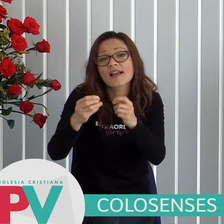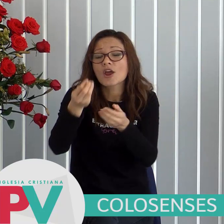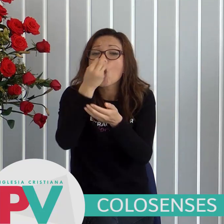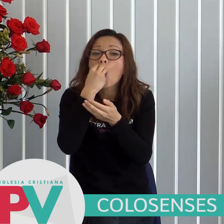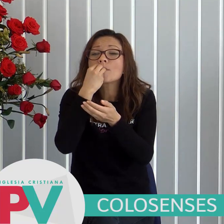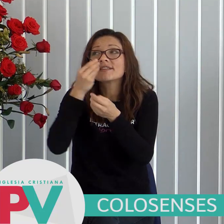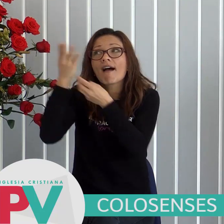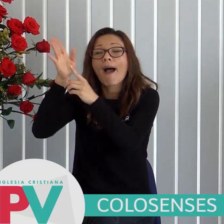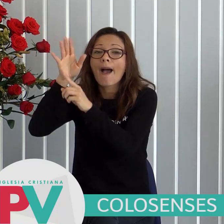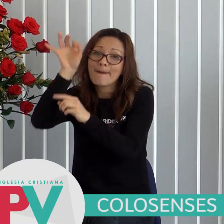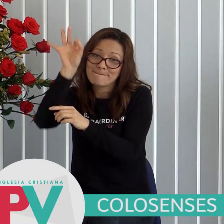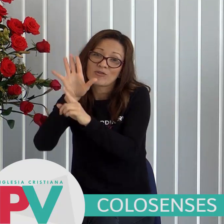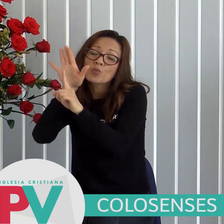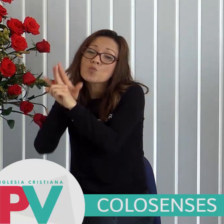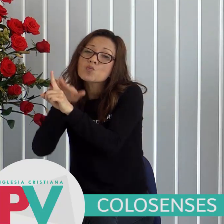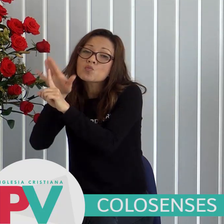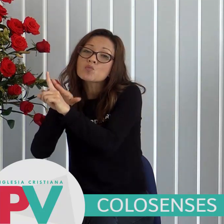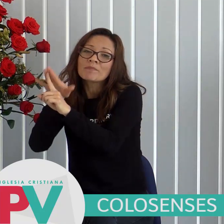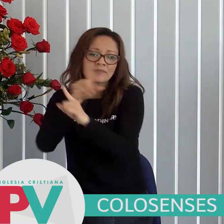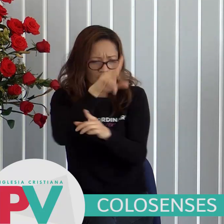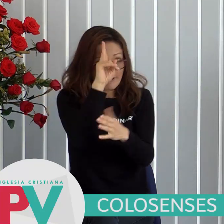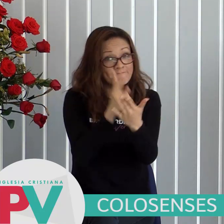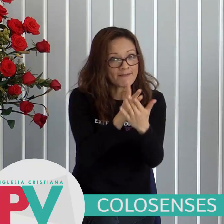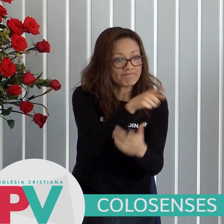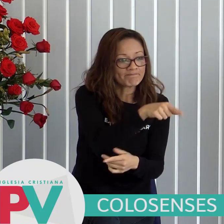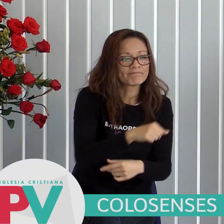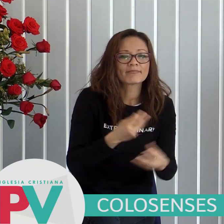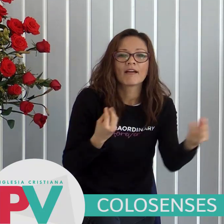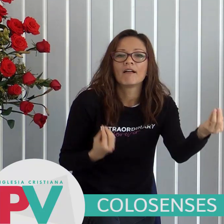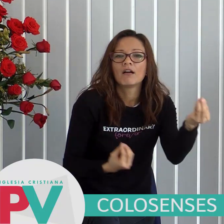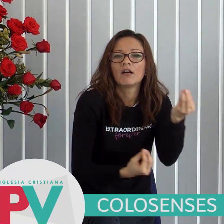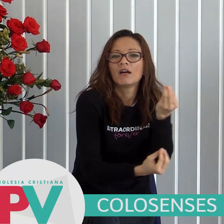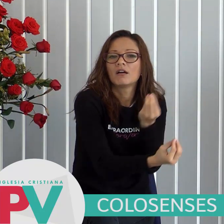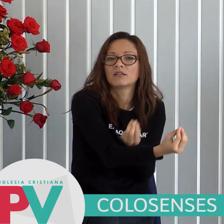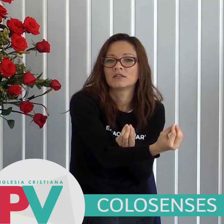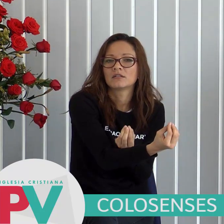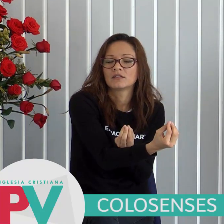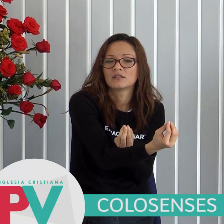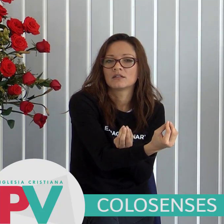al pastor y sea fiel.